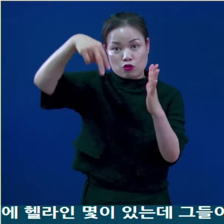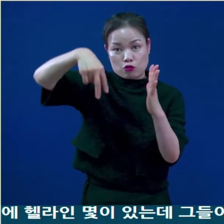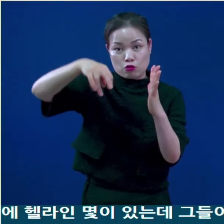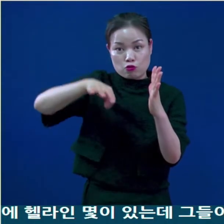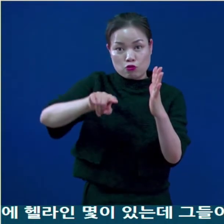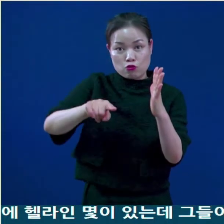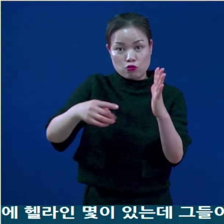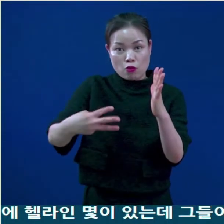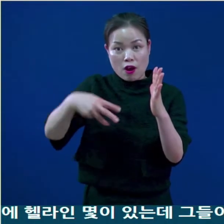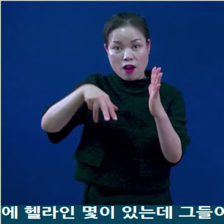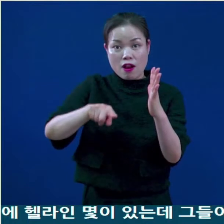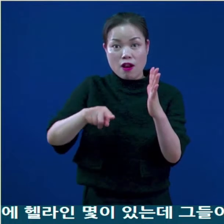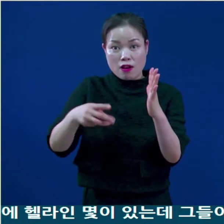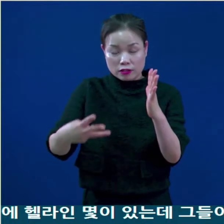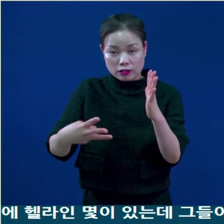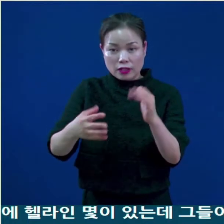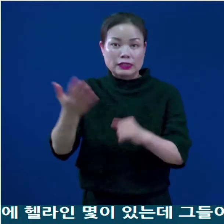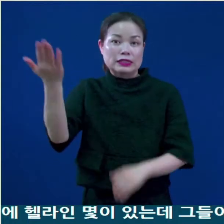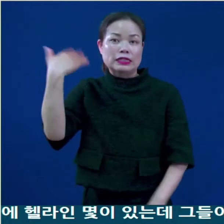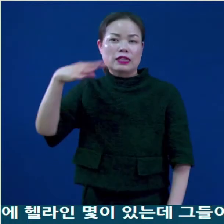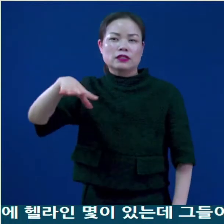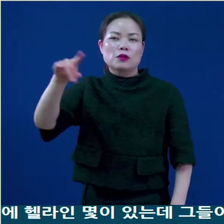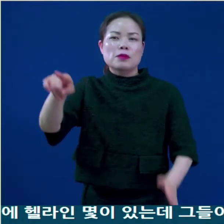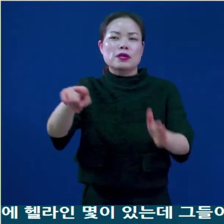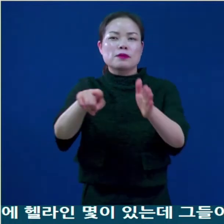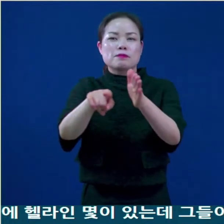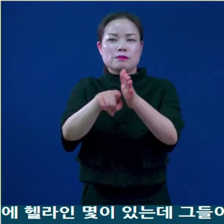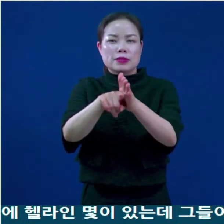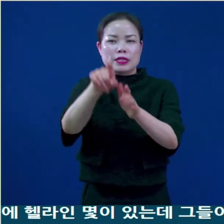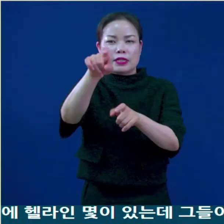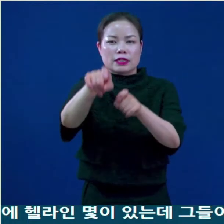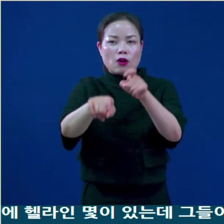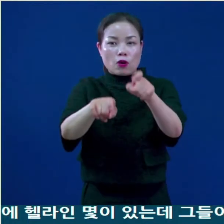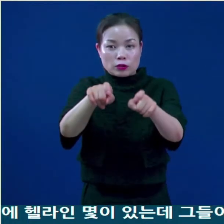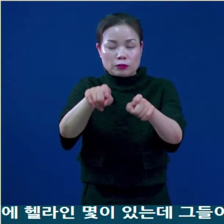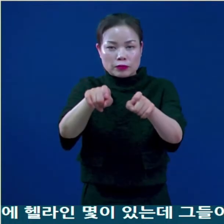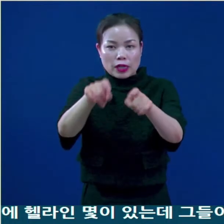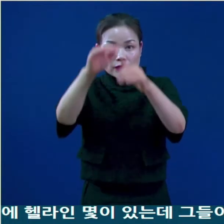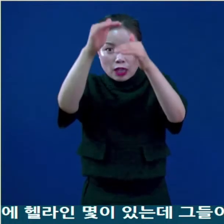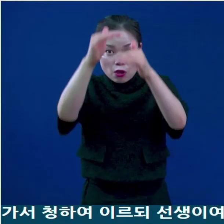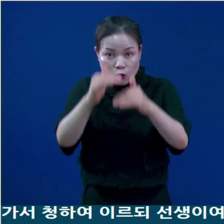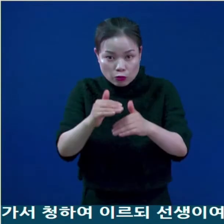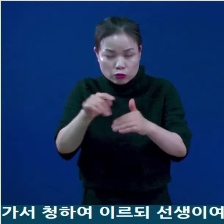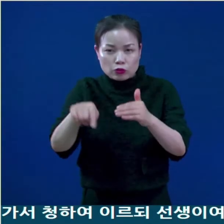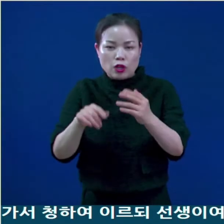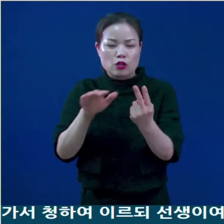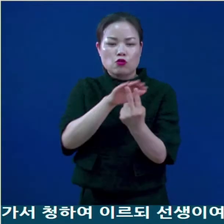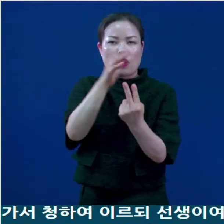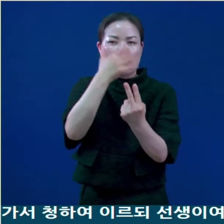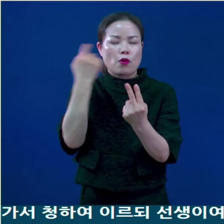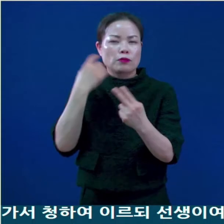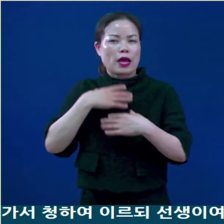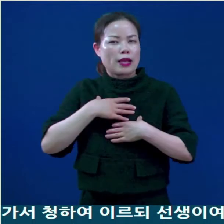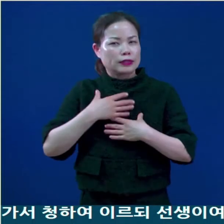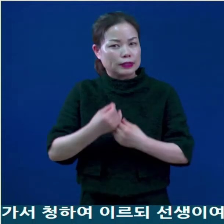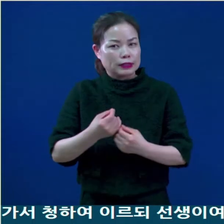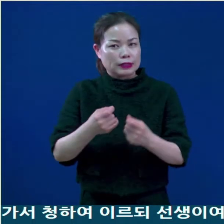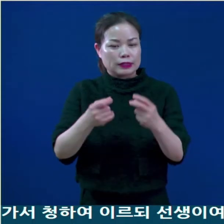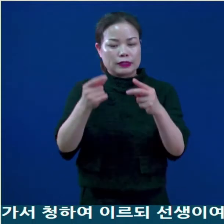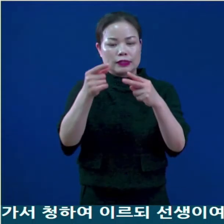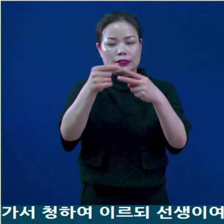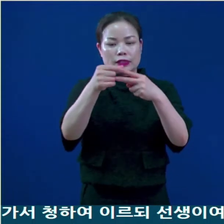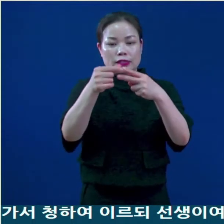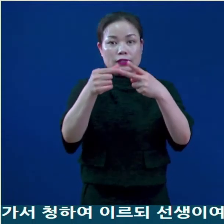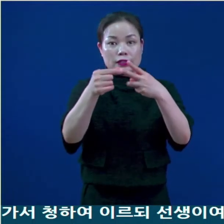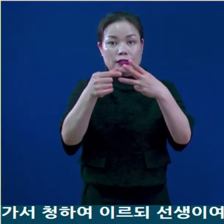우리 지난 연초 밑거름 기도회 시간에 요한복음에 나오는 이제 안식일 빼고 세 가지 절기에